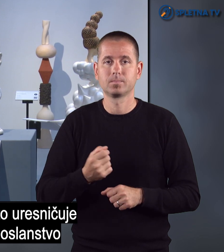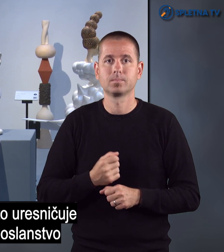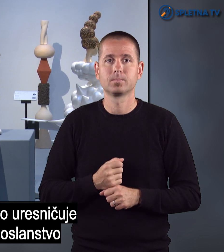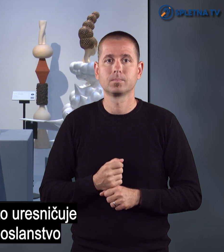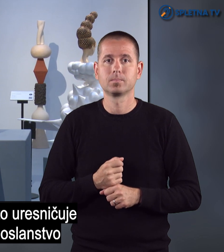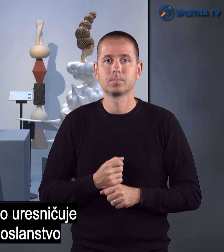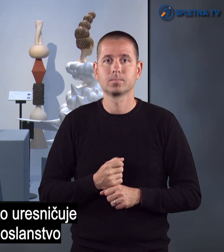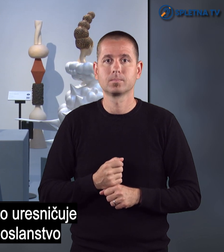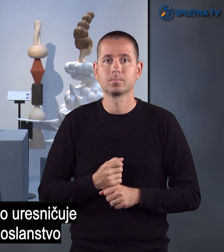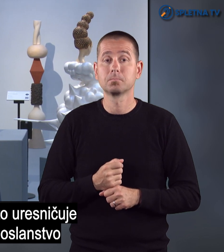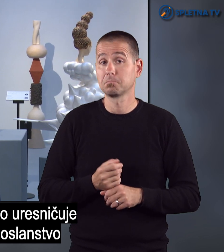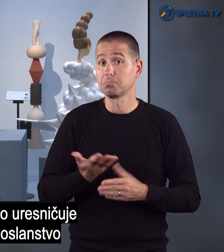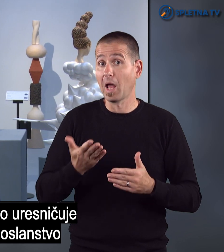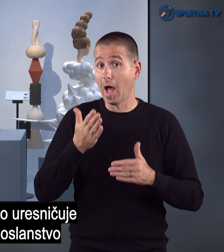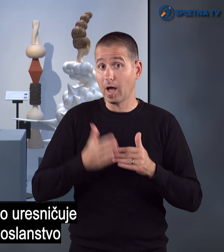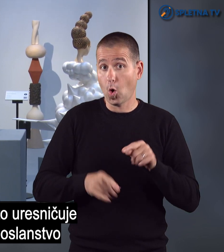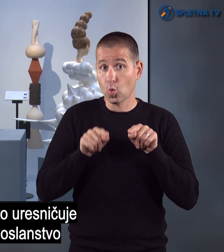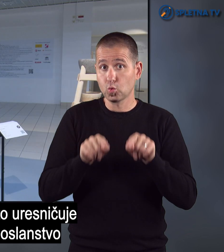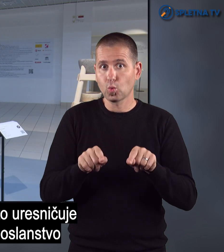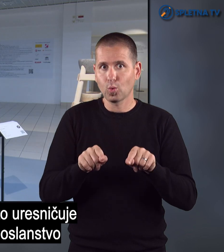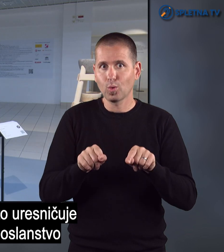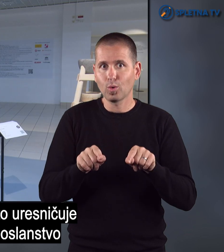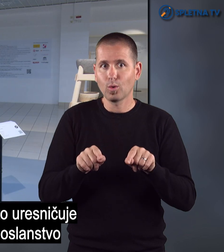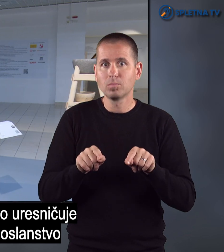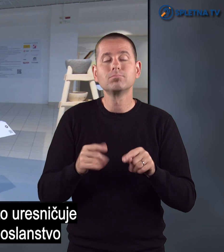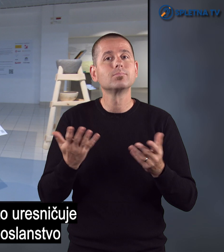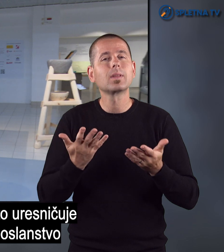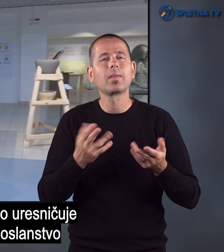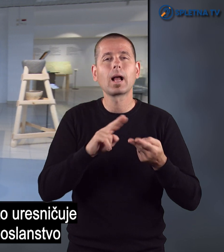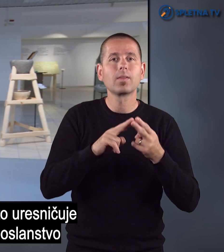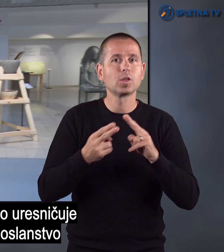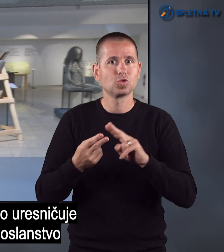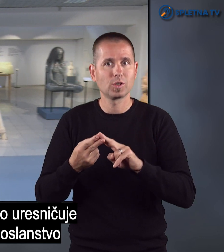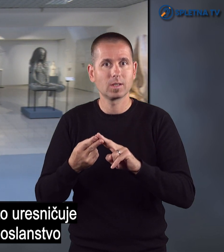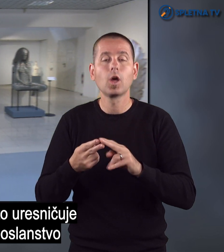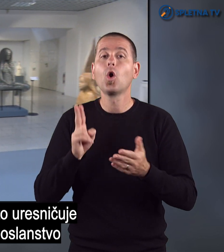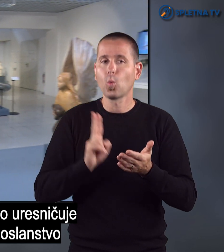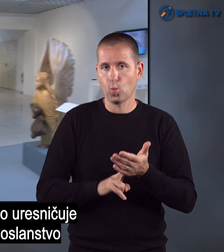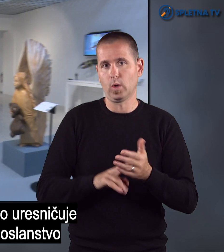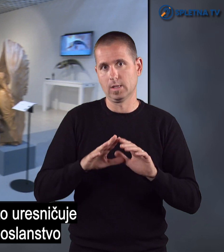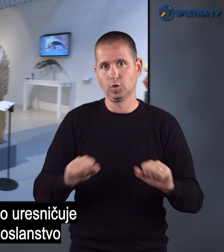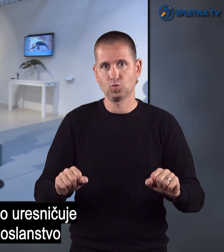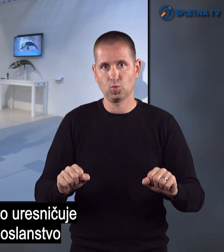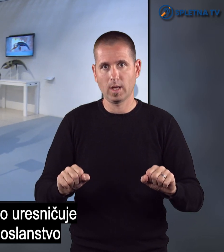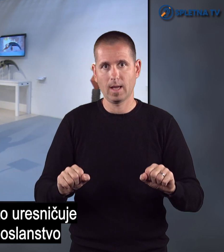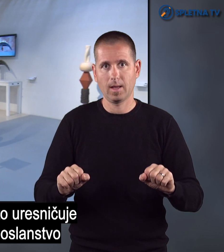In ravno to, bom rekel, na nek način